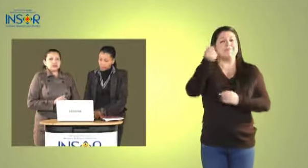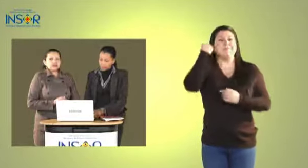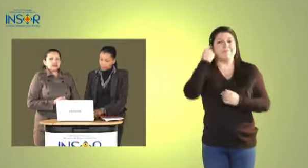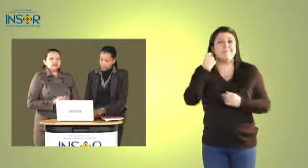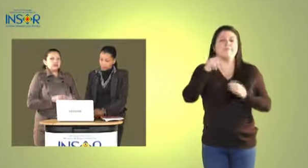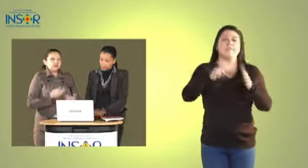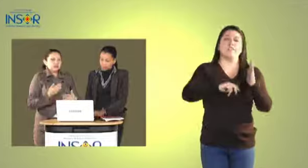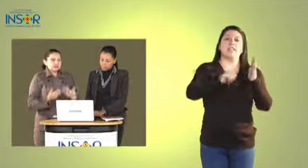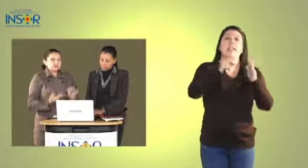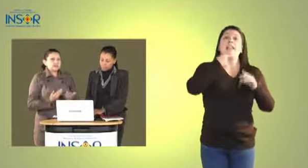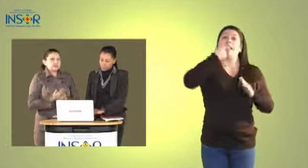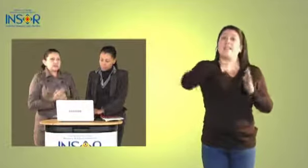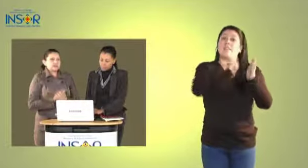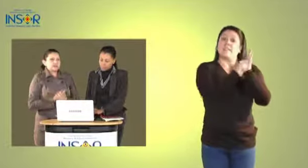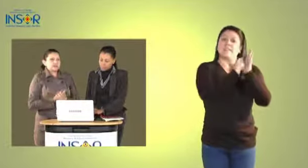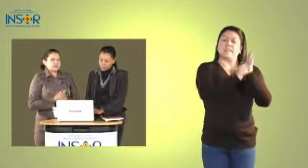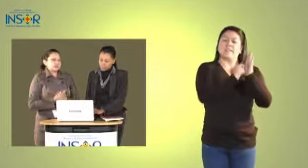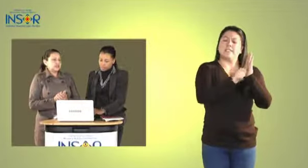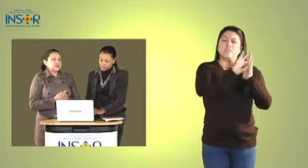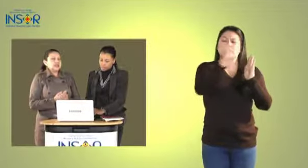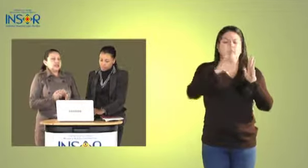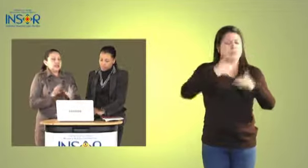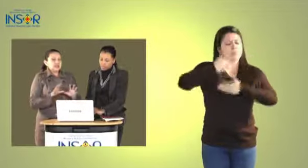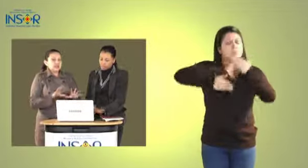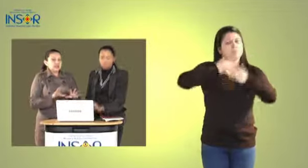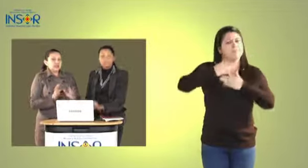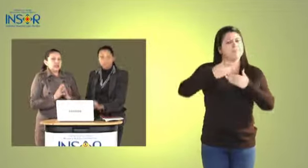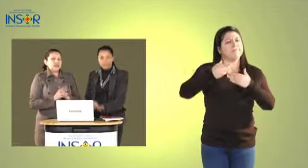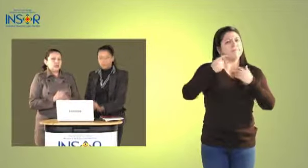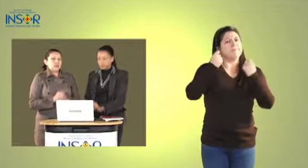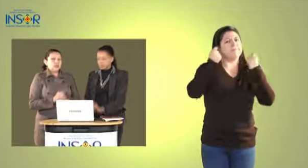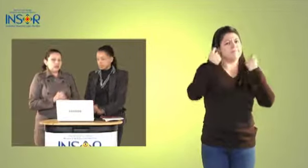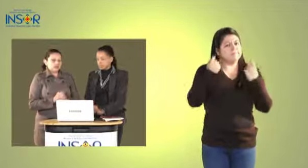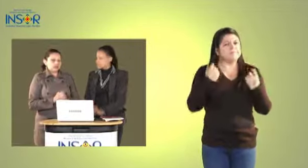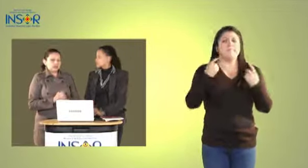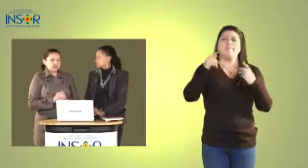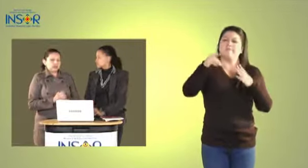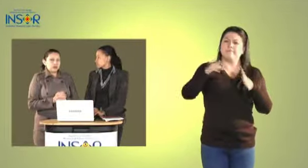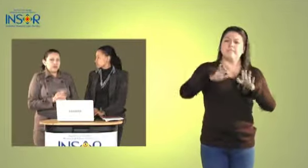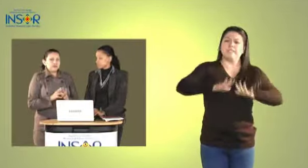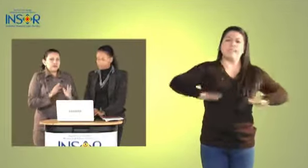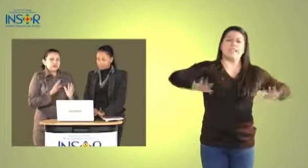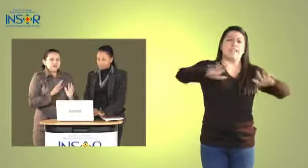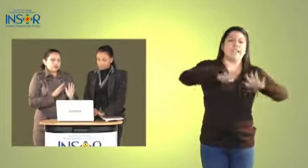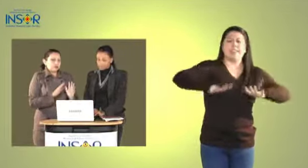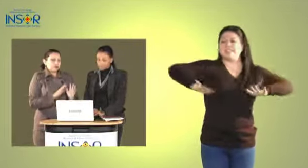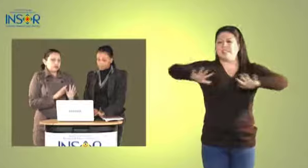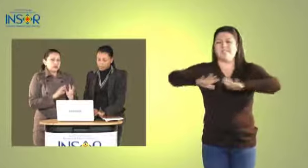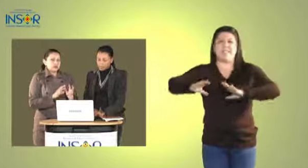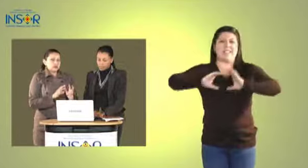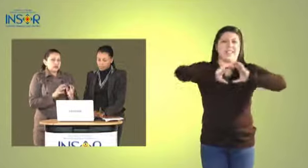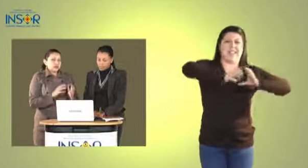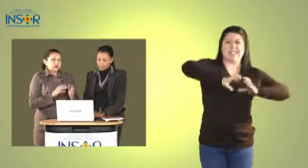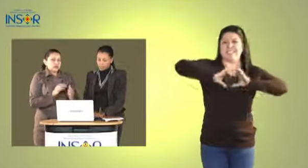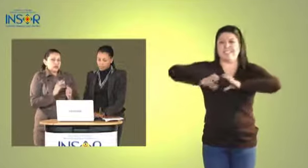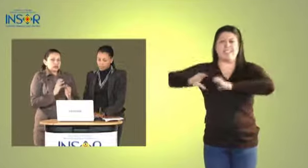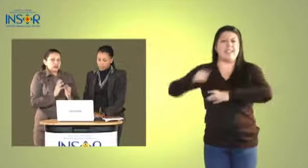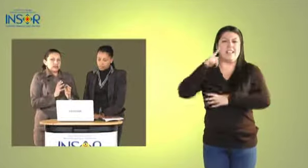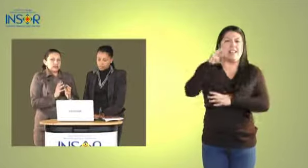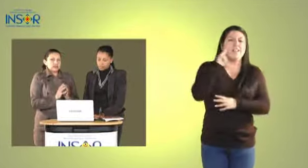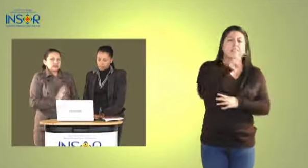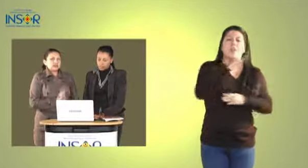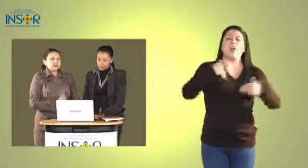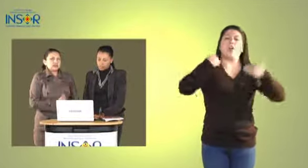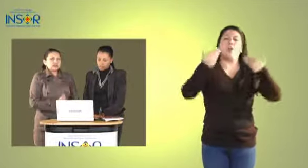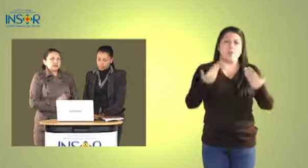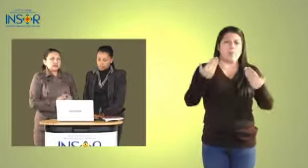manera distinta, vamos a empezar a hacer modificaciones en el aula, en este trabajo. Entonces por eso queremos como que